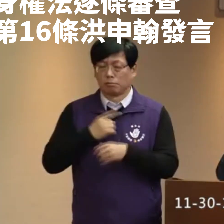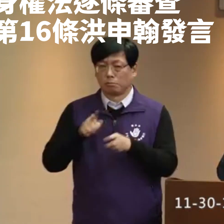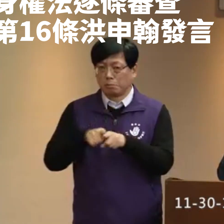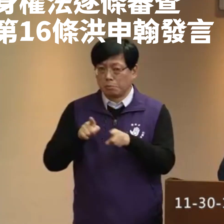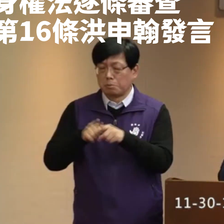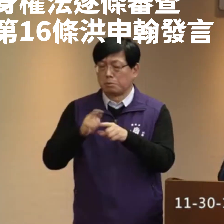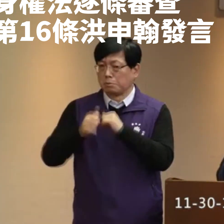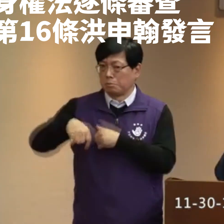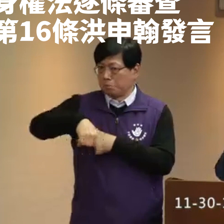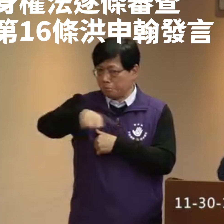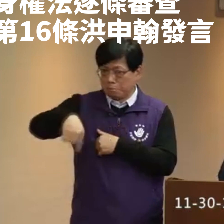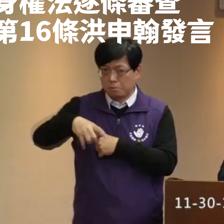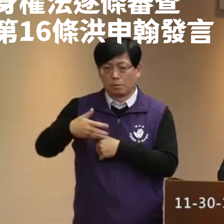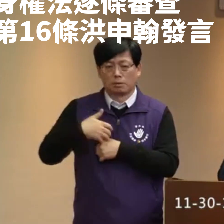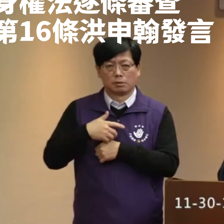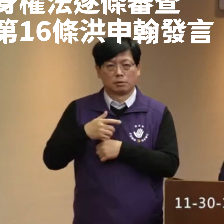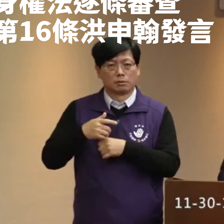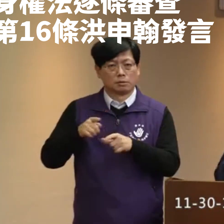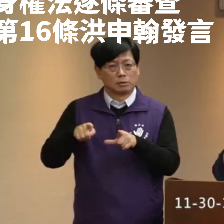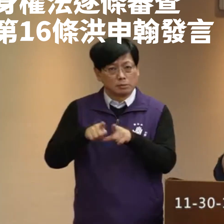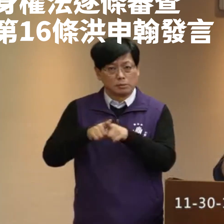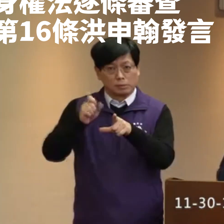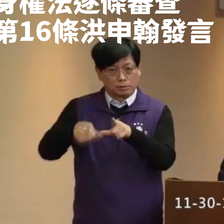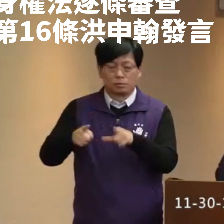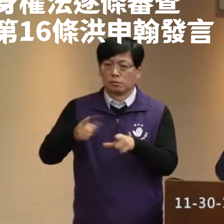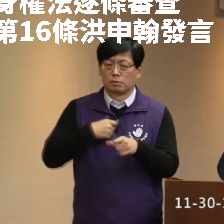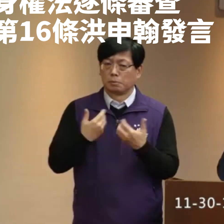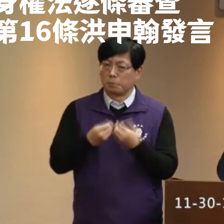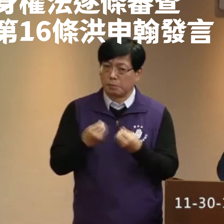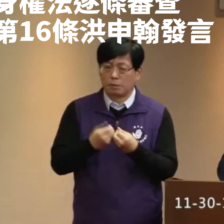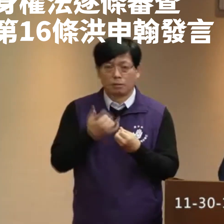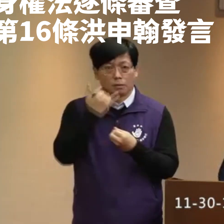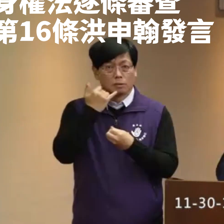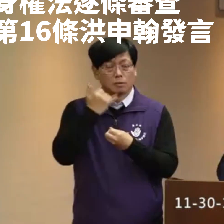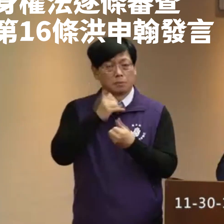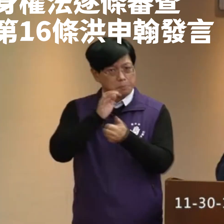的机构、民间的单位，他要怎么做，要怎么让